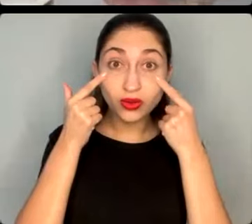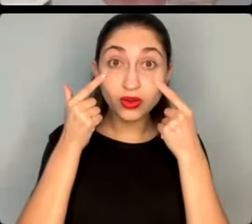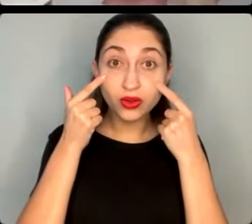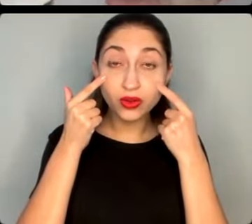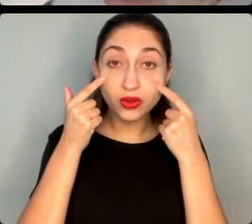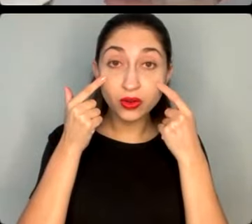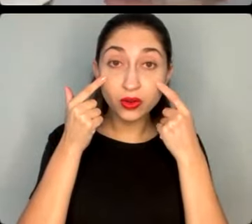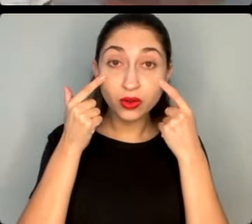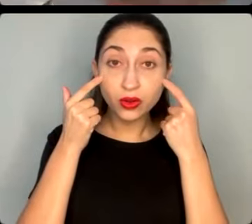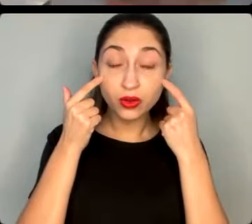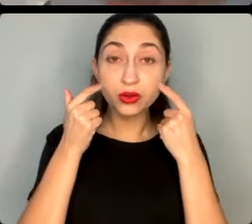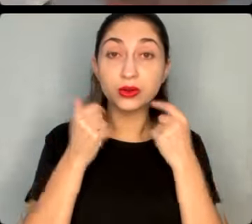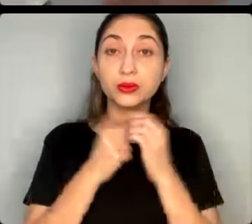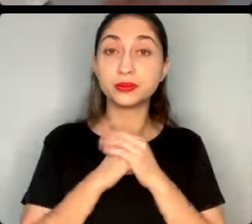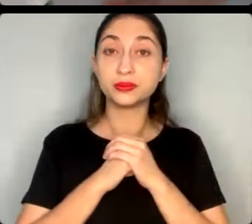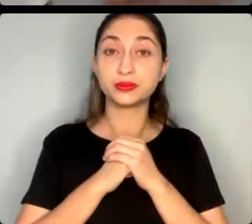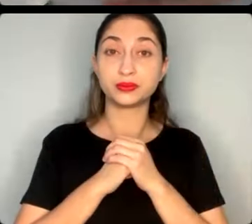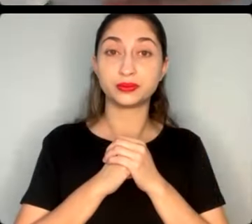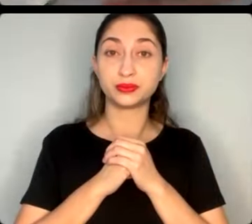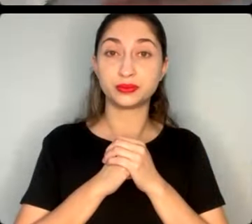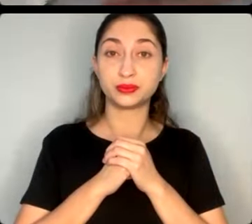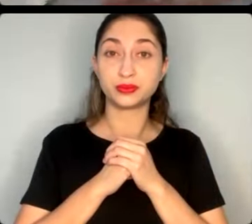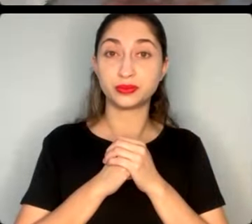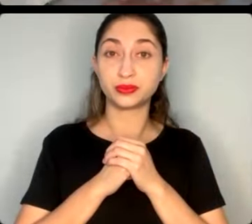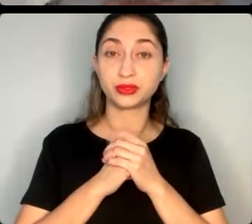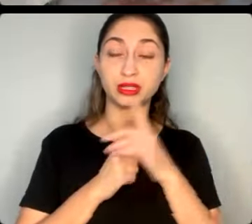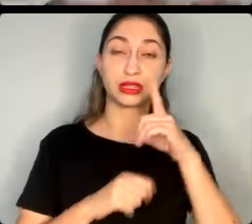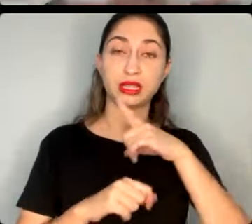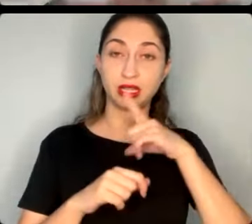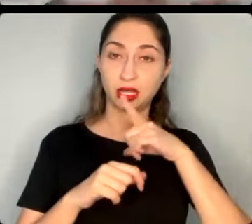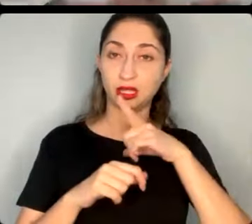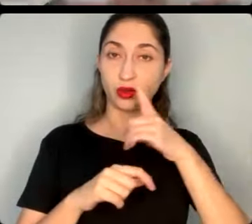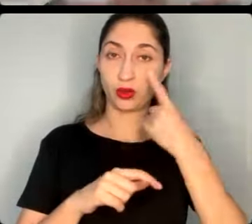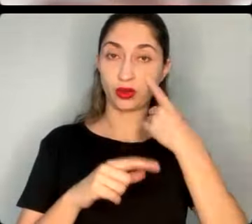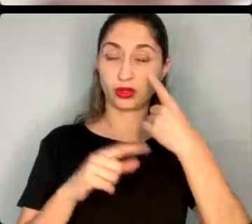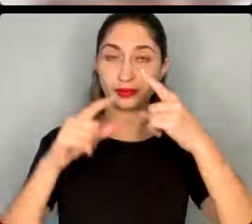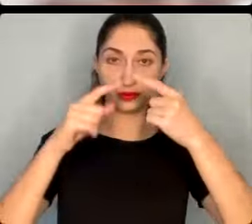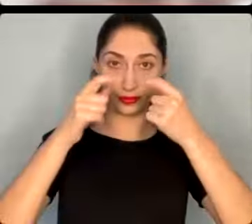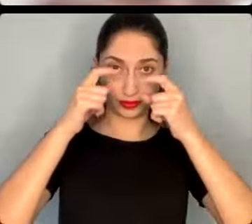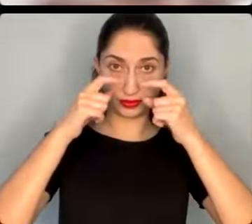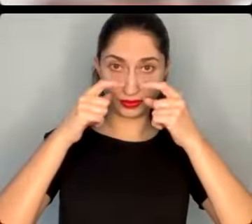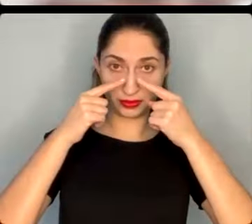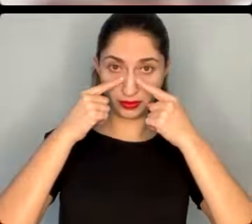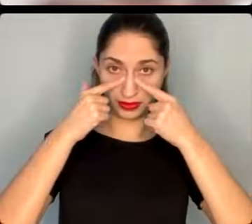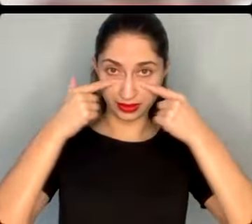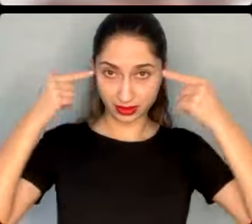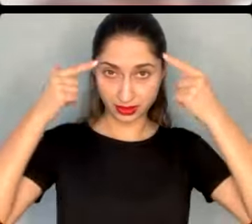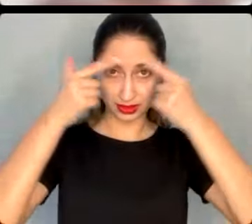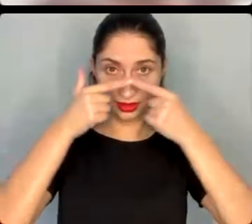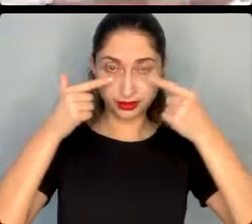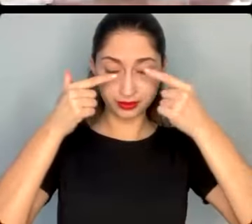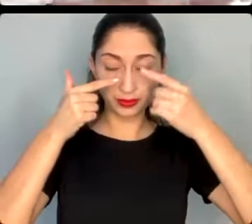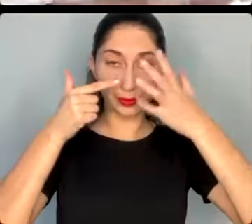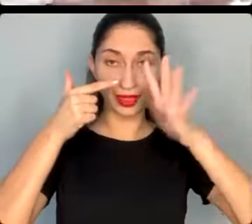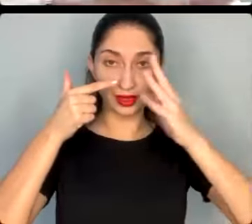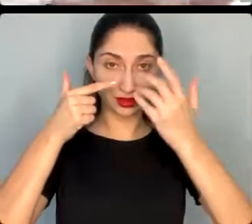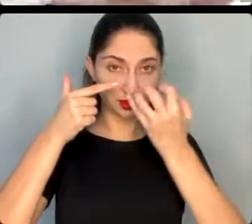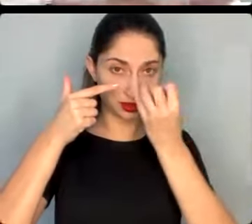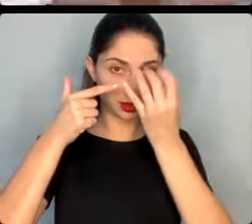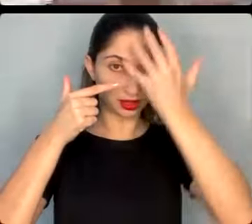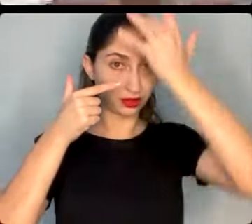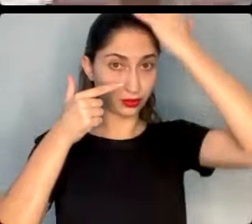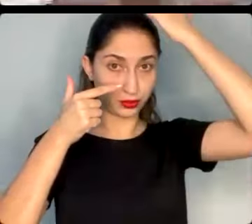apoiados, o nervo óptico passa aqui no corpo do esfenoide, então você tem a cavidade dos olhos aqui, os